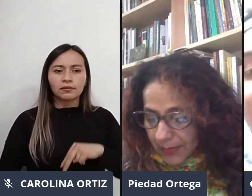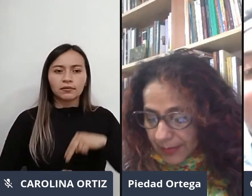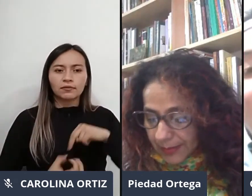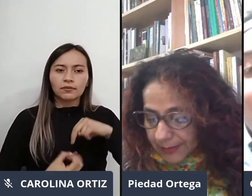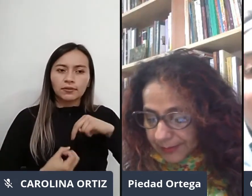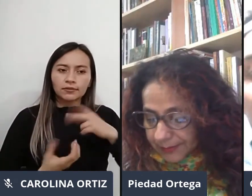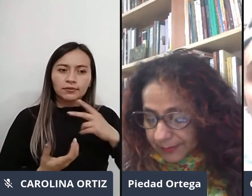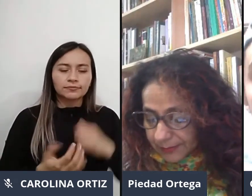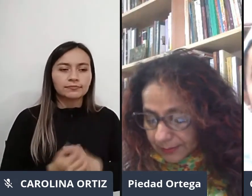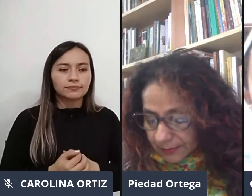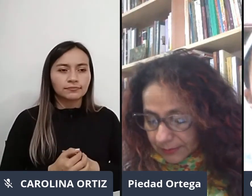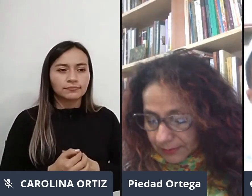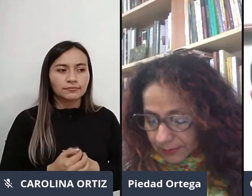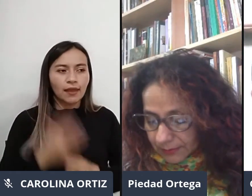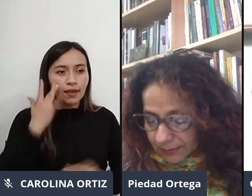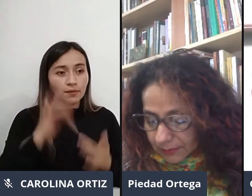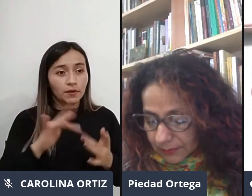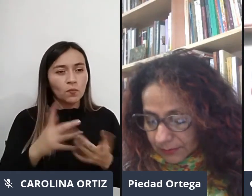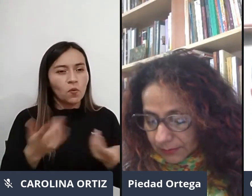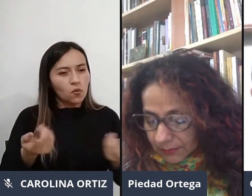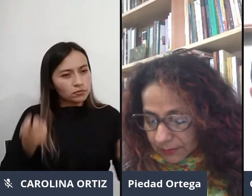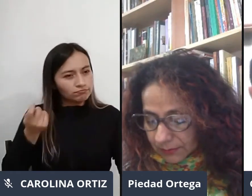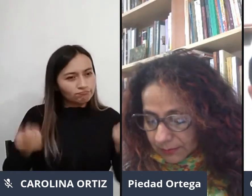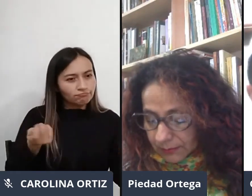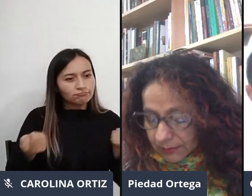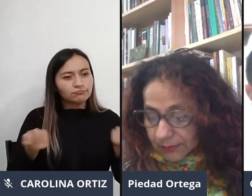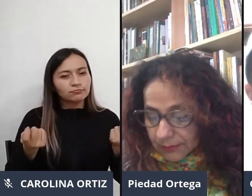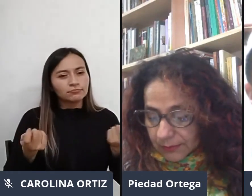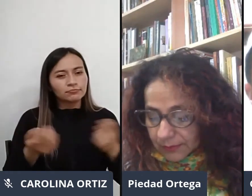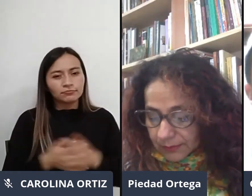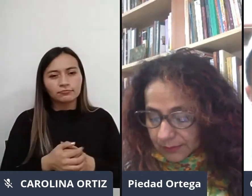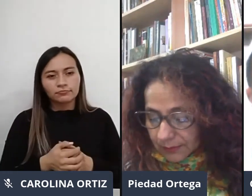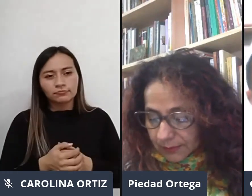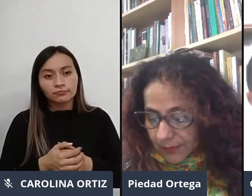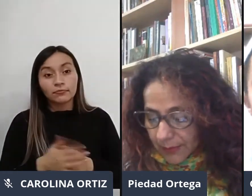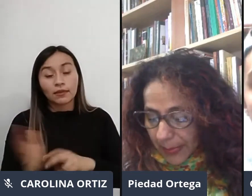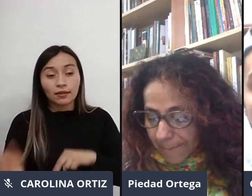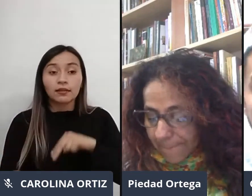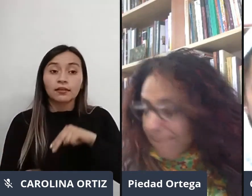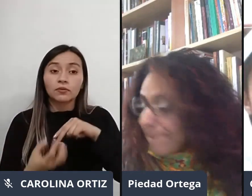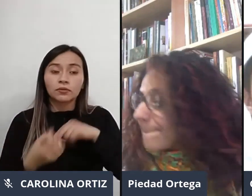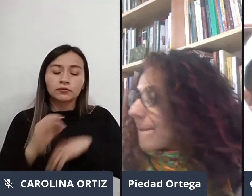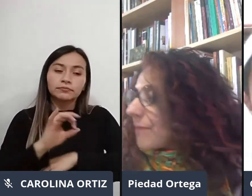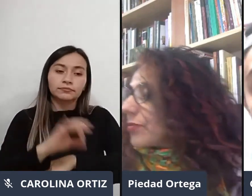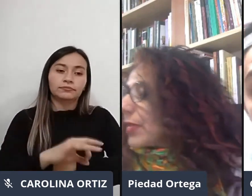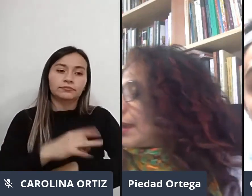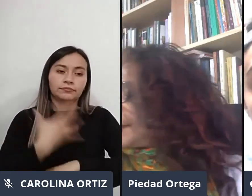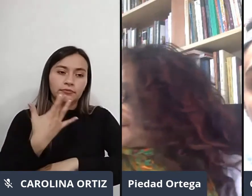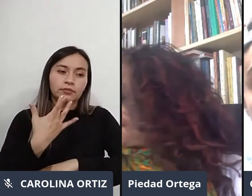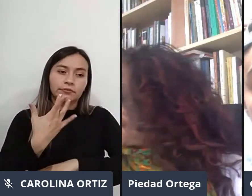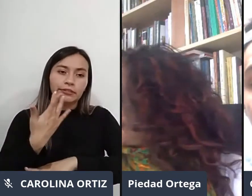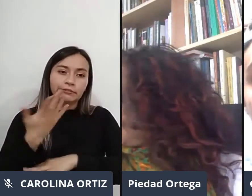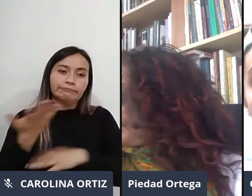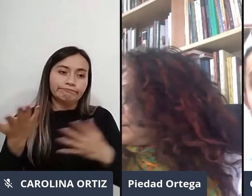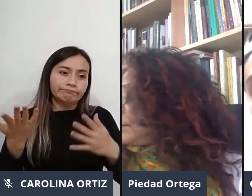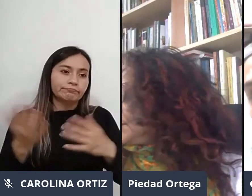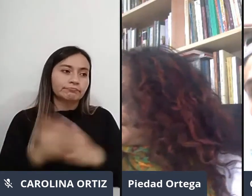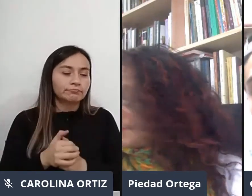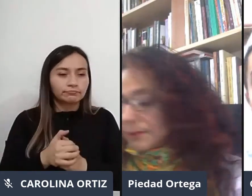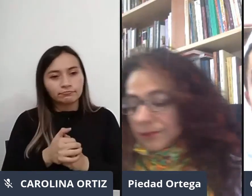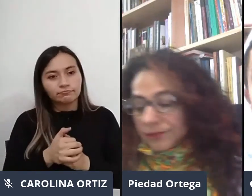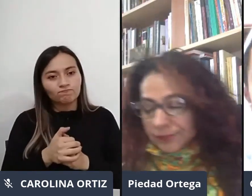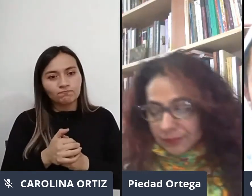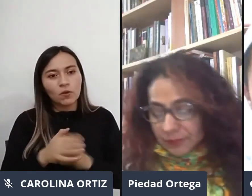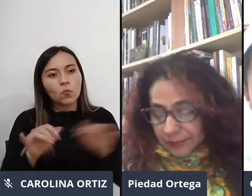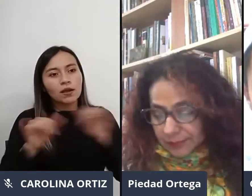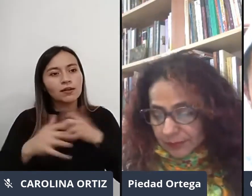como una manera de control, ya que la educación virtual termina siendo también un sistema de control.